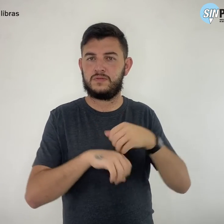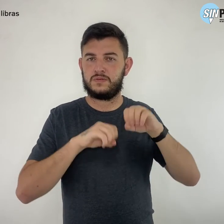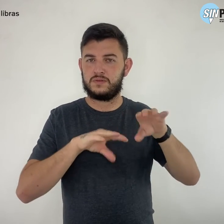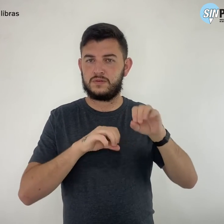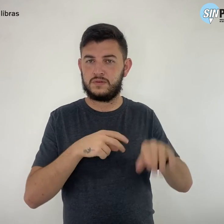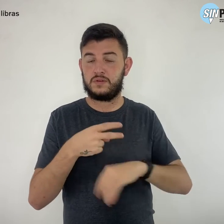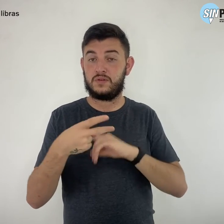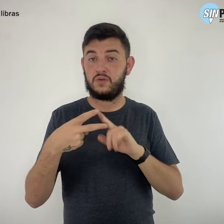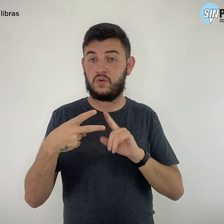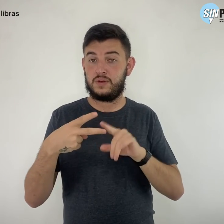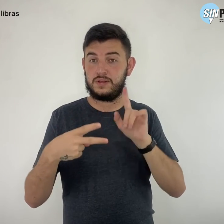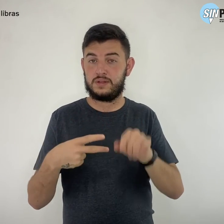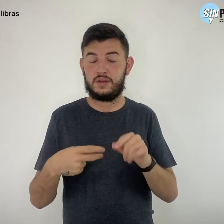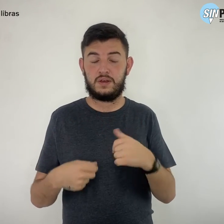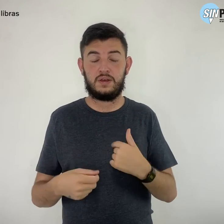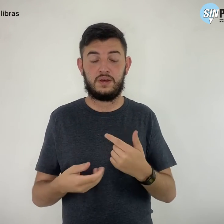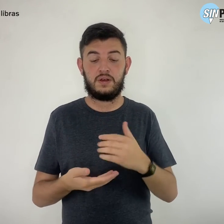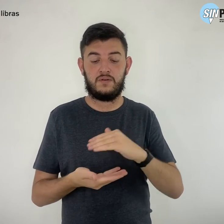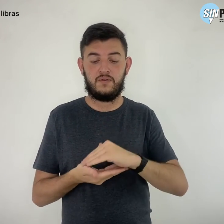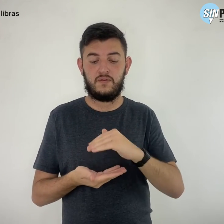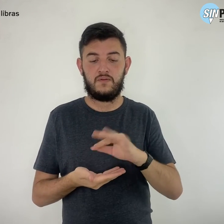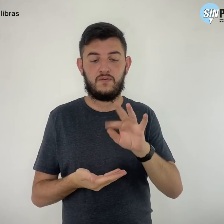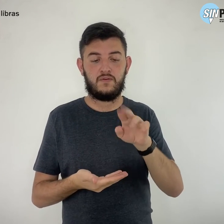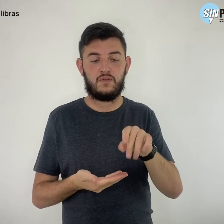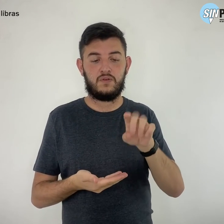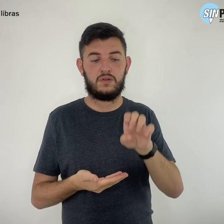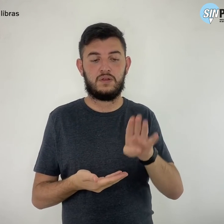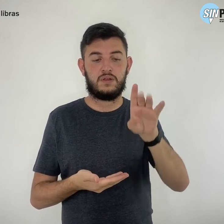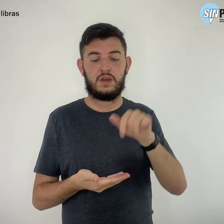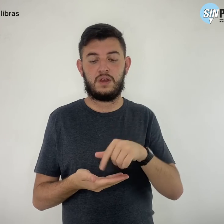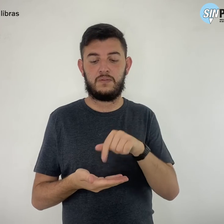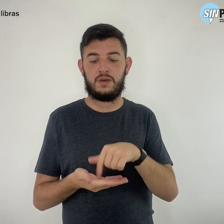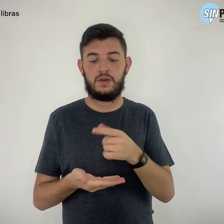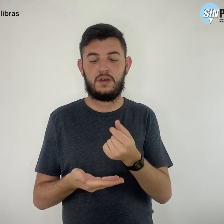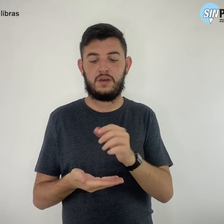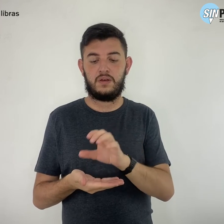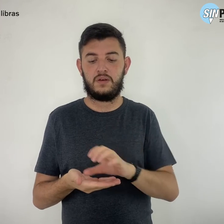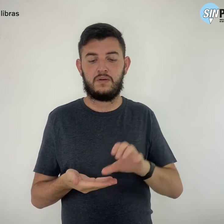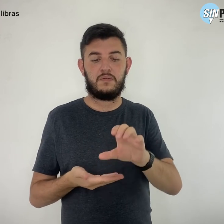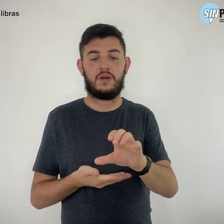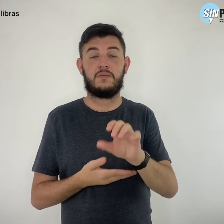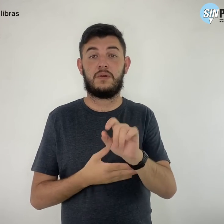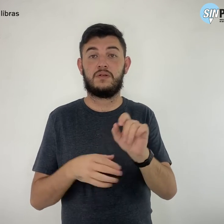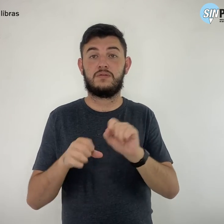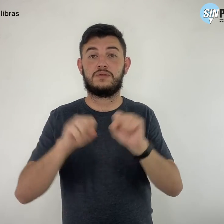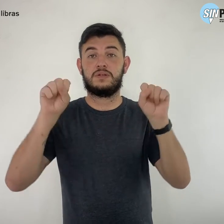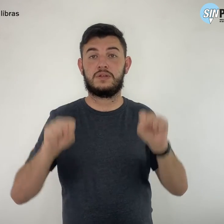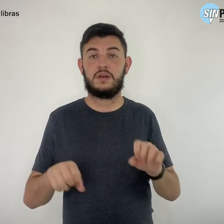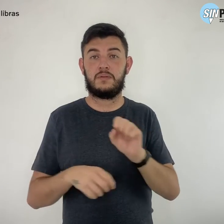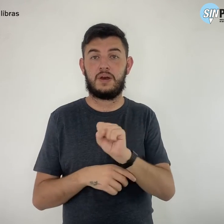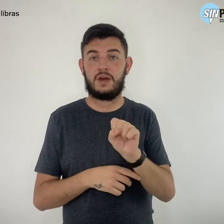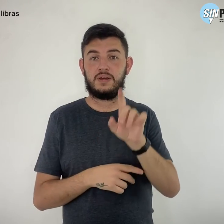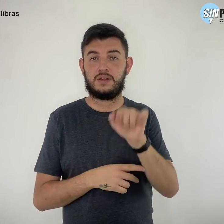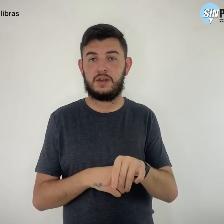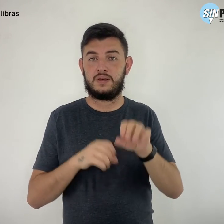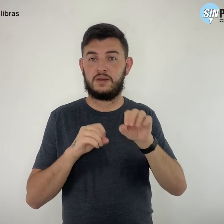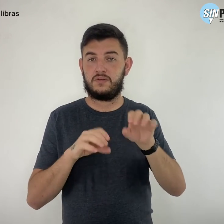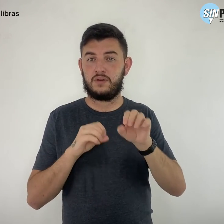Fundeb para instituições do Sistema S de Educação técnica profissional.